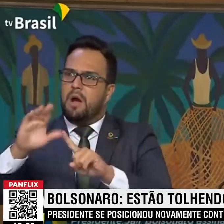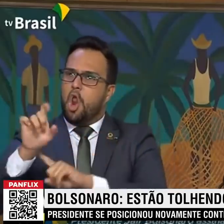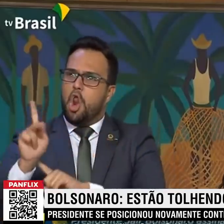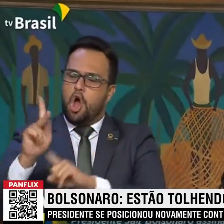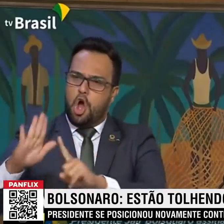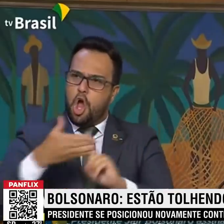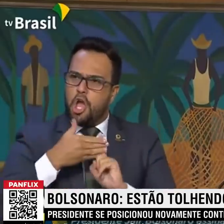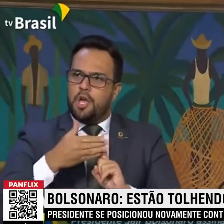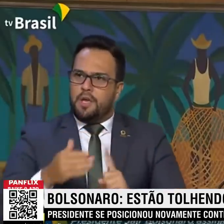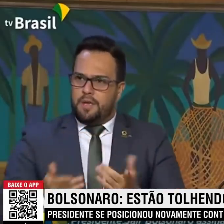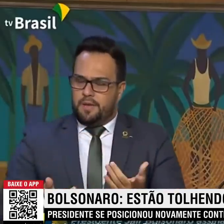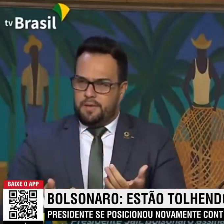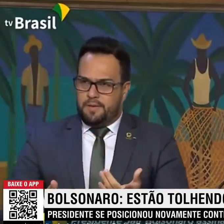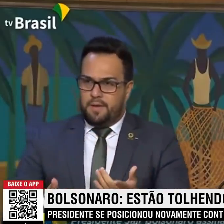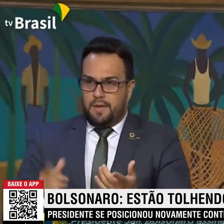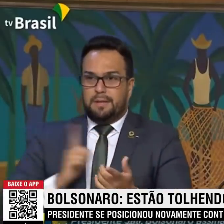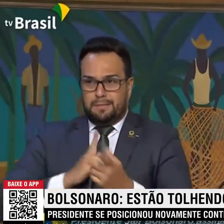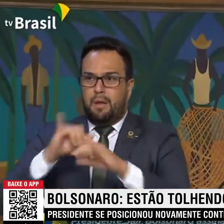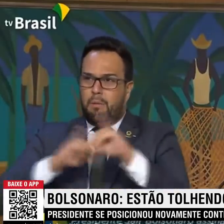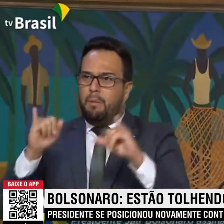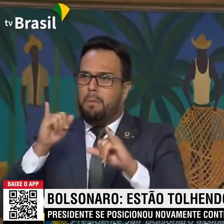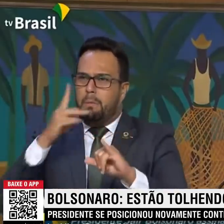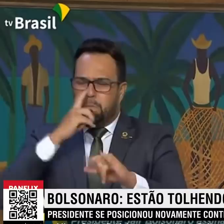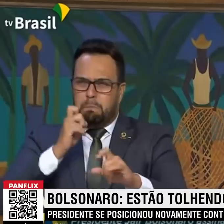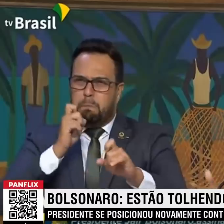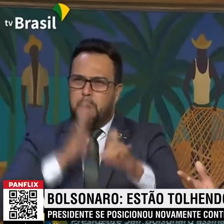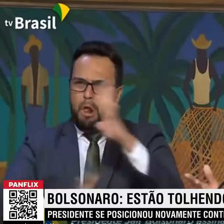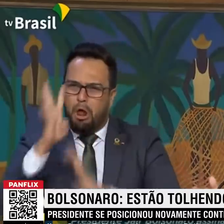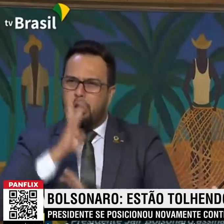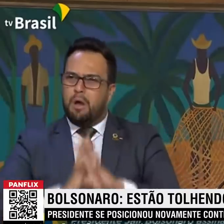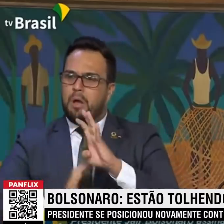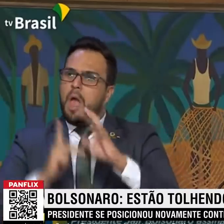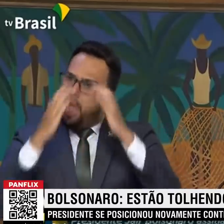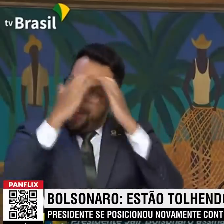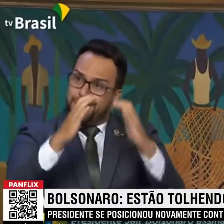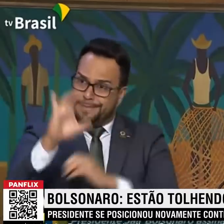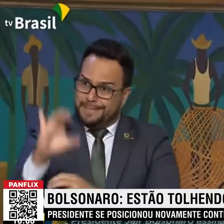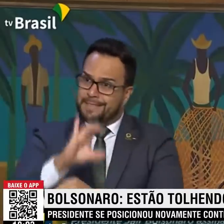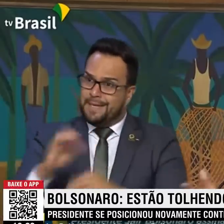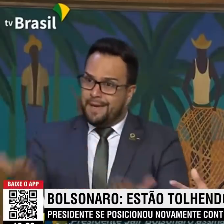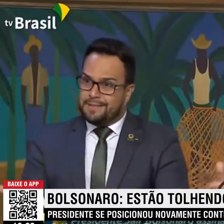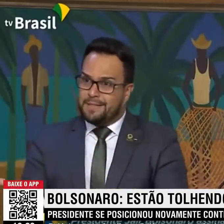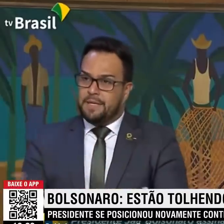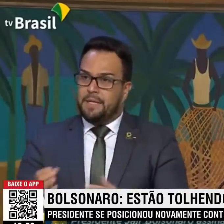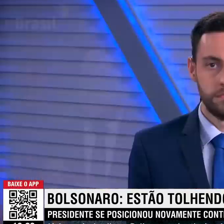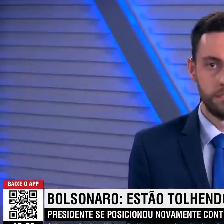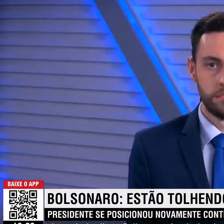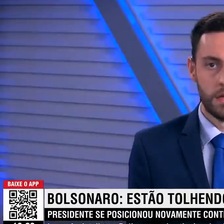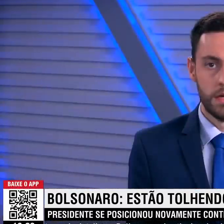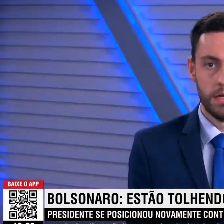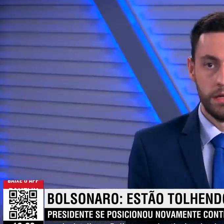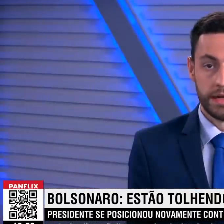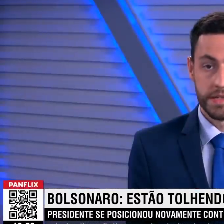onde ter um discurso agressivo respeite a ciência não deu